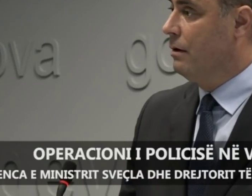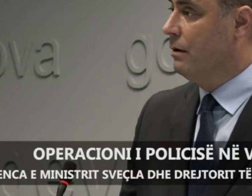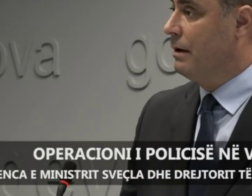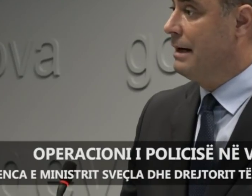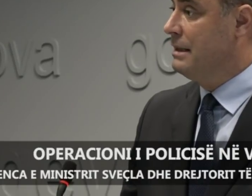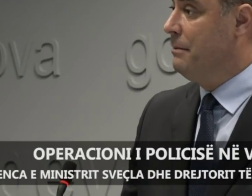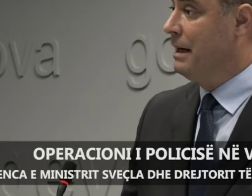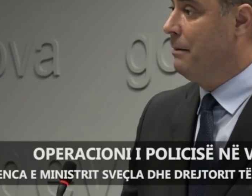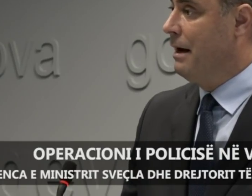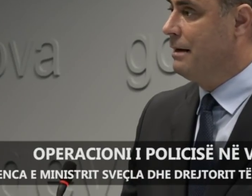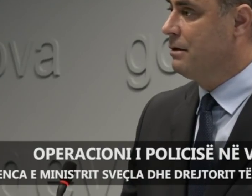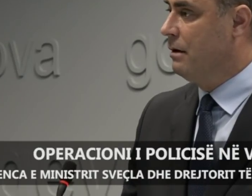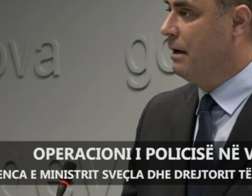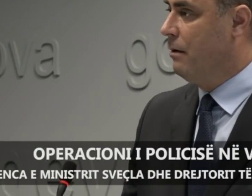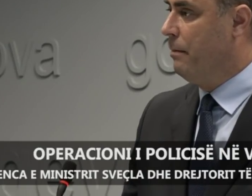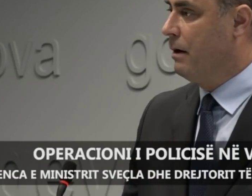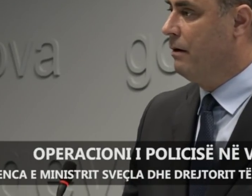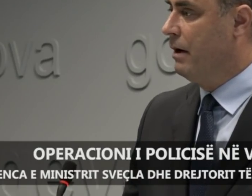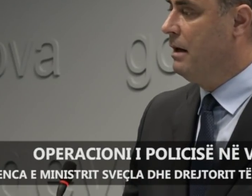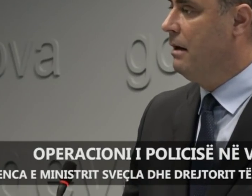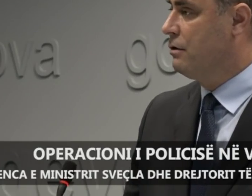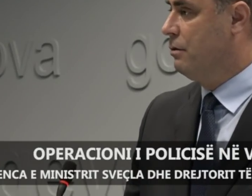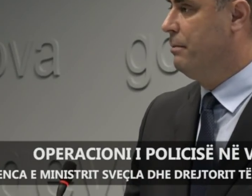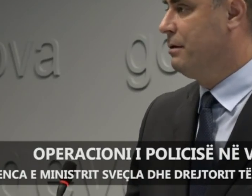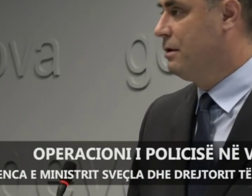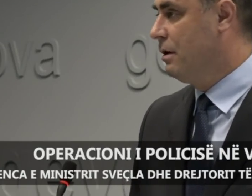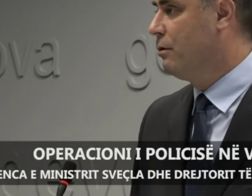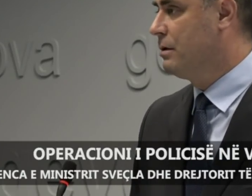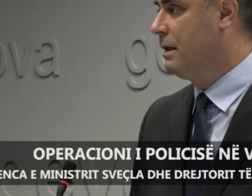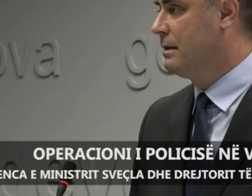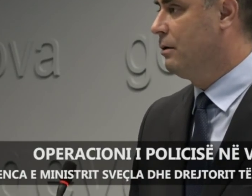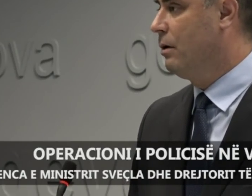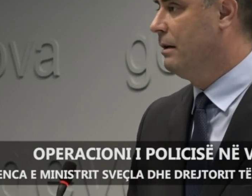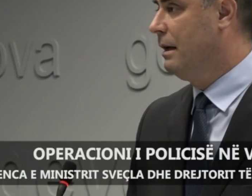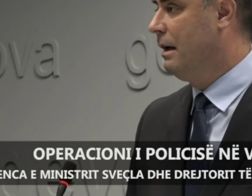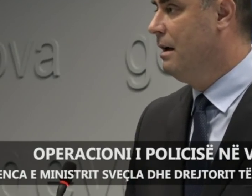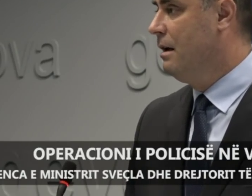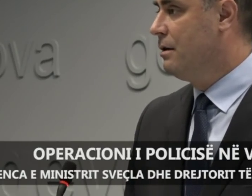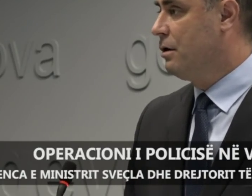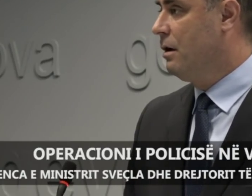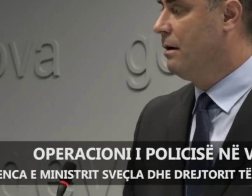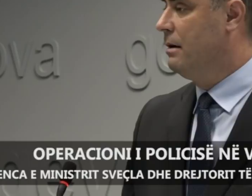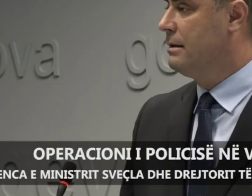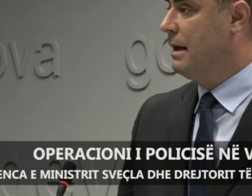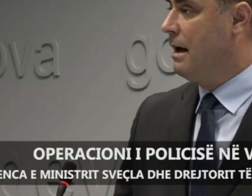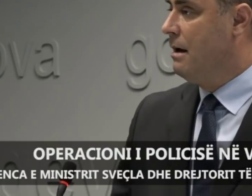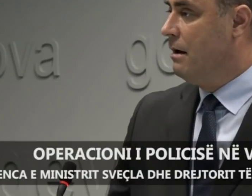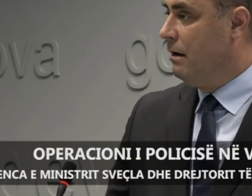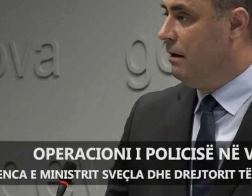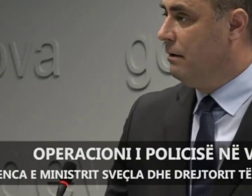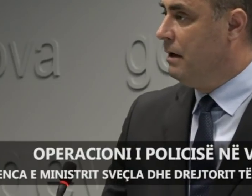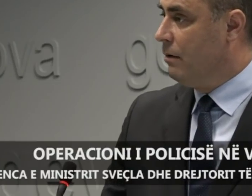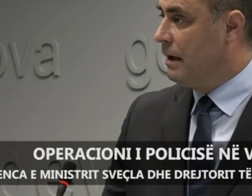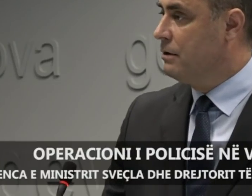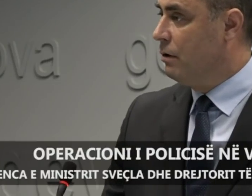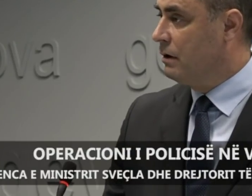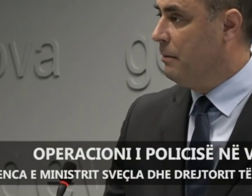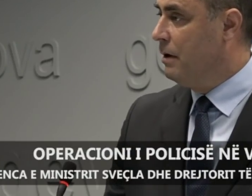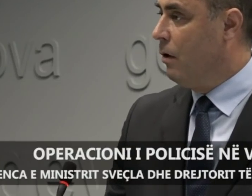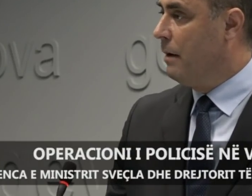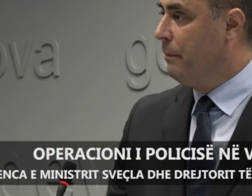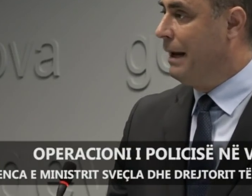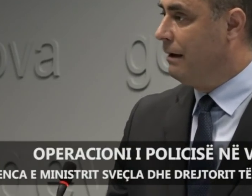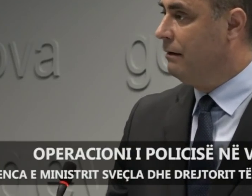nervor organizimi kriminal që operon veri dhe që besoj që edhe ju si gazetare dini që nëse një